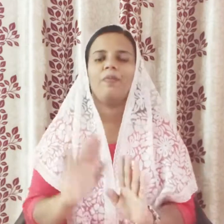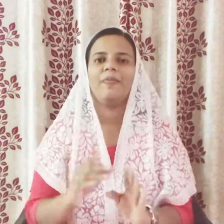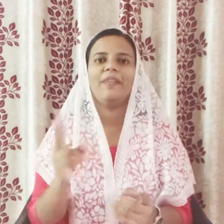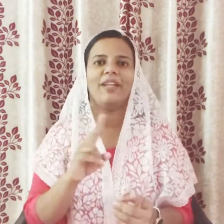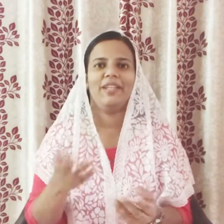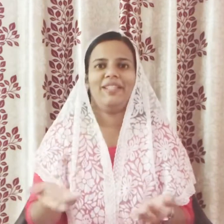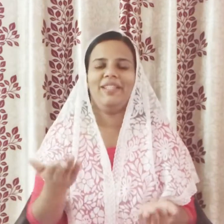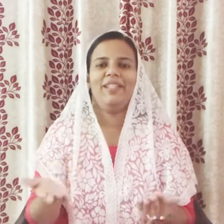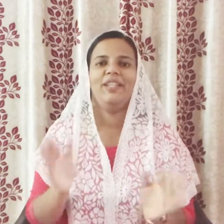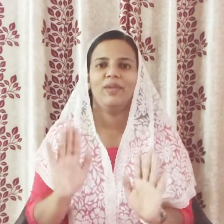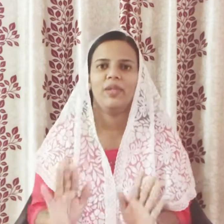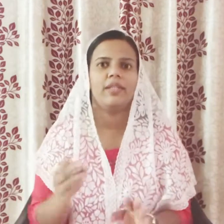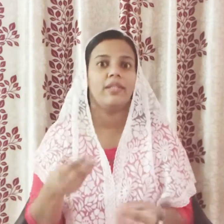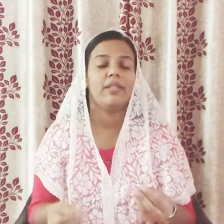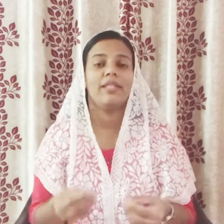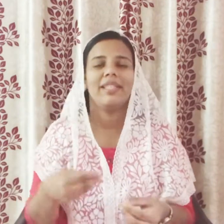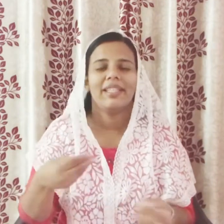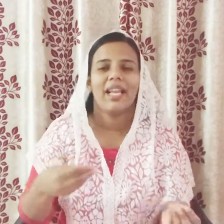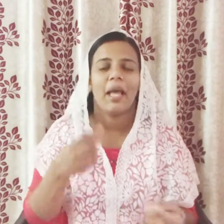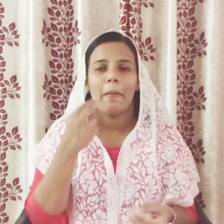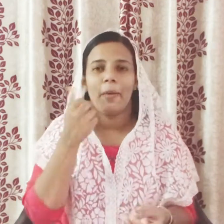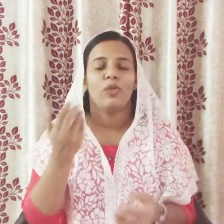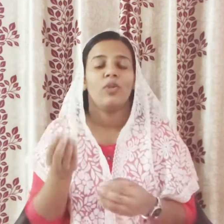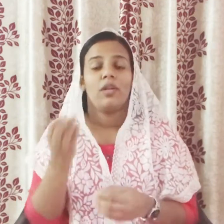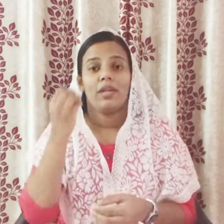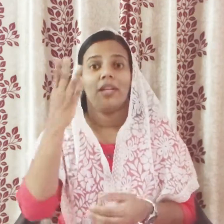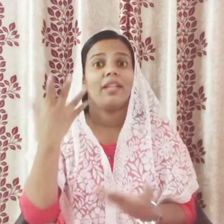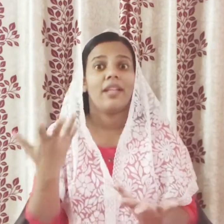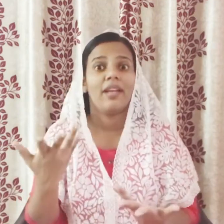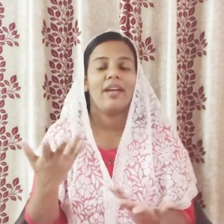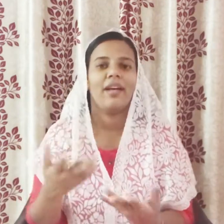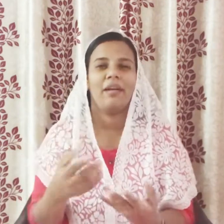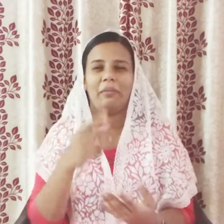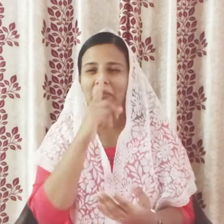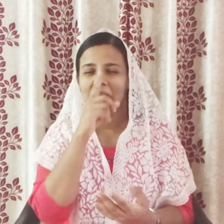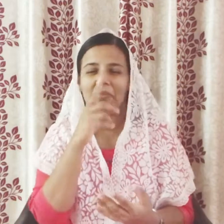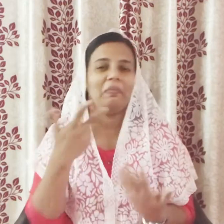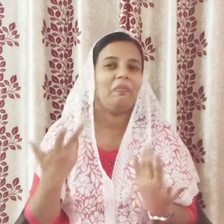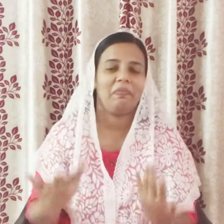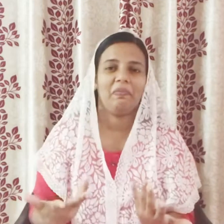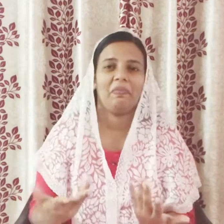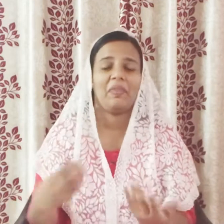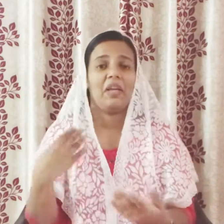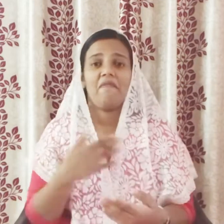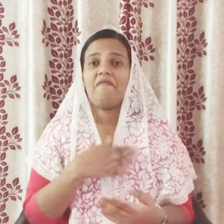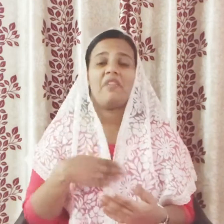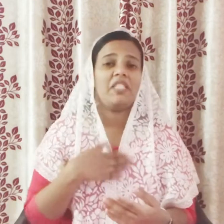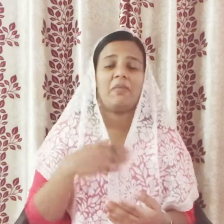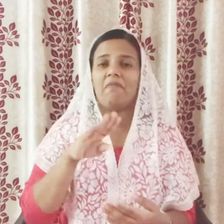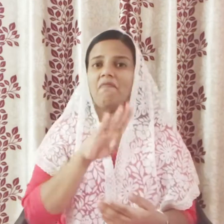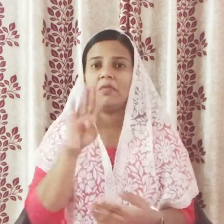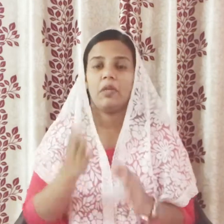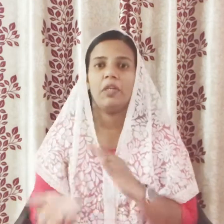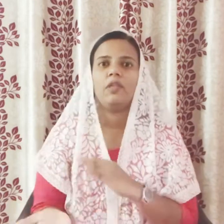നിന്നേക്കുമായുണ്ട്. അപ്പം ചിലർ ഉണരുന്നത് ആമൻ ലജ്ജയോടാ, കാരണം ചിലർ ആകെ വിഷമത്തിലാണ് ഉണരാൻ പോകുന്നത്.